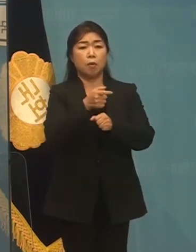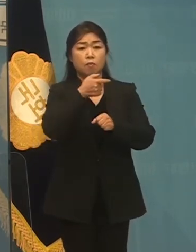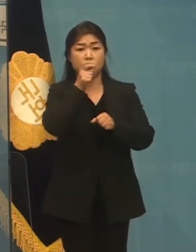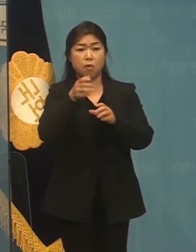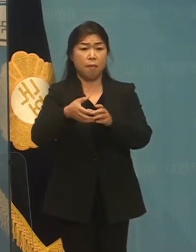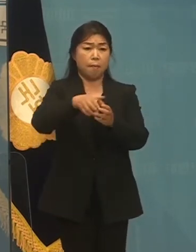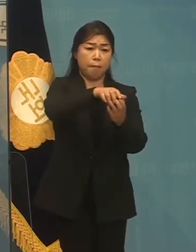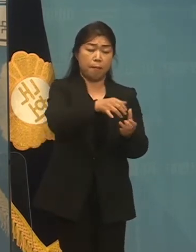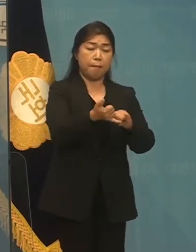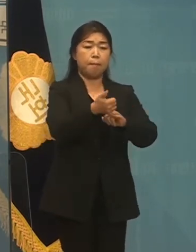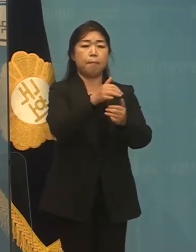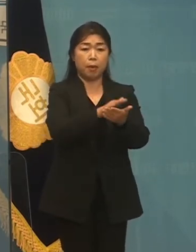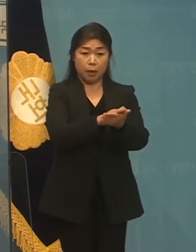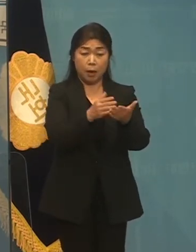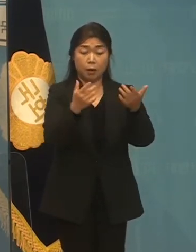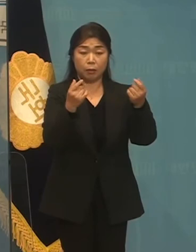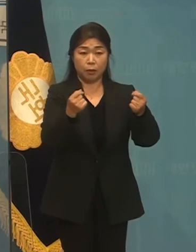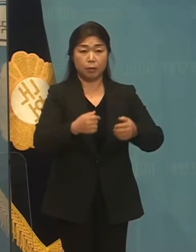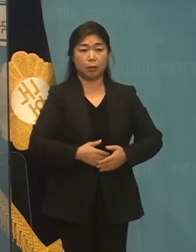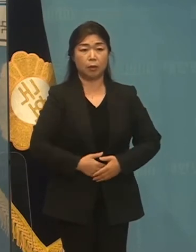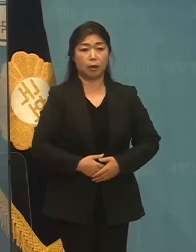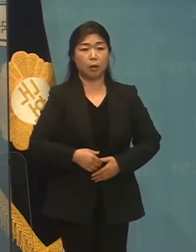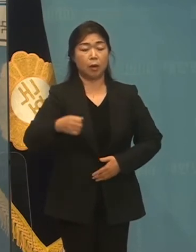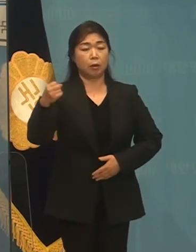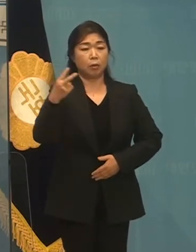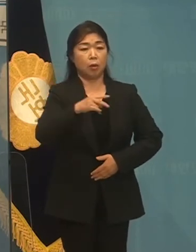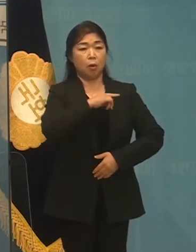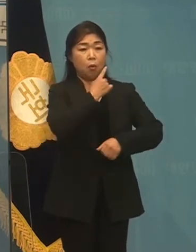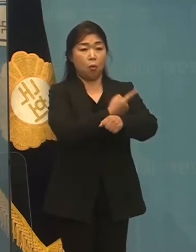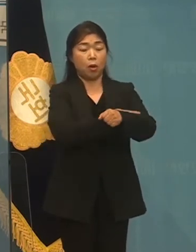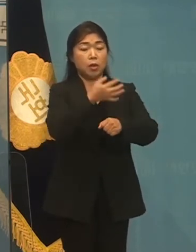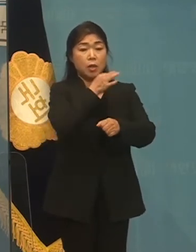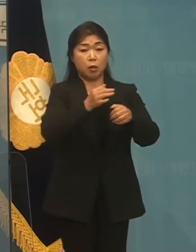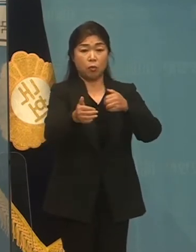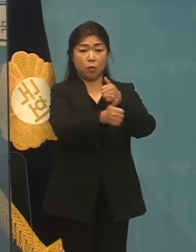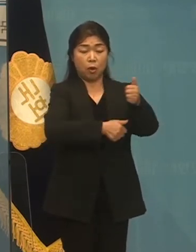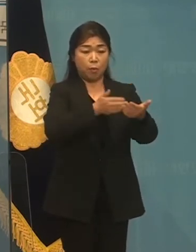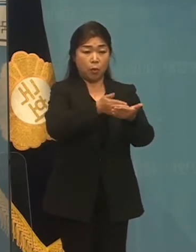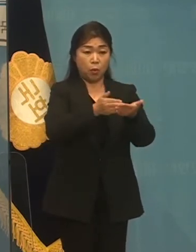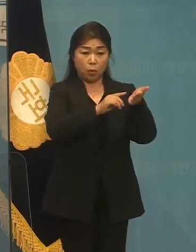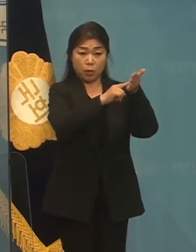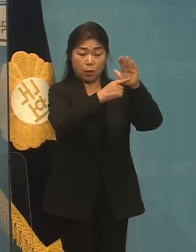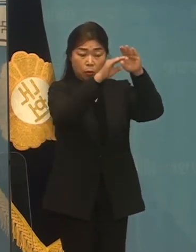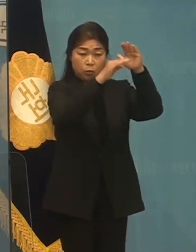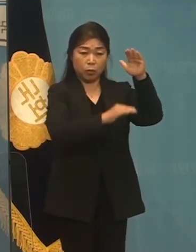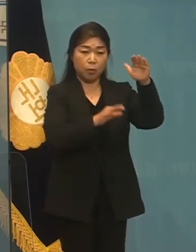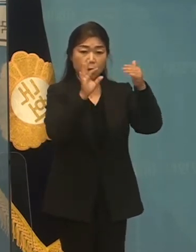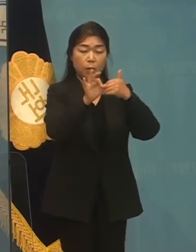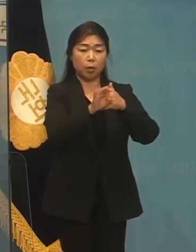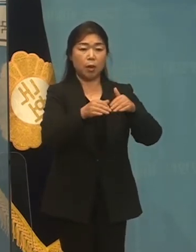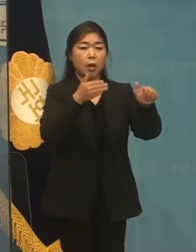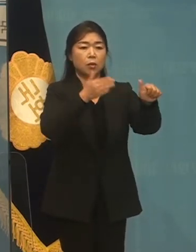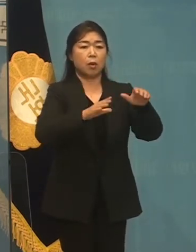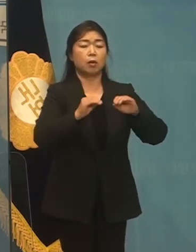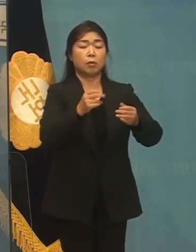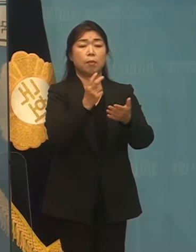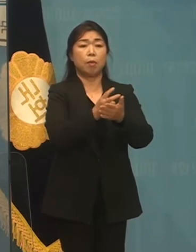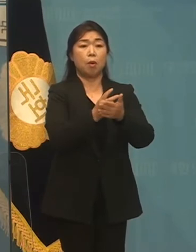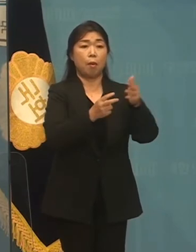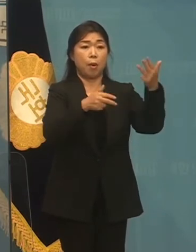격입니다. 한편, 권익위가 보도자료로 제시한 청탁금지법 제8조